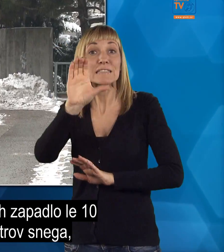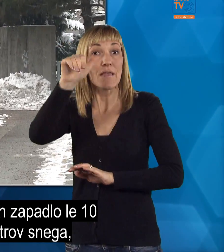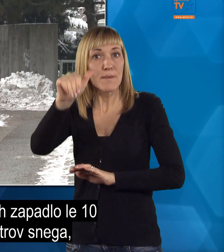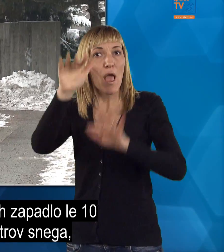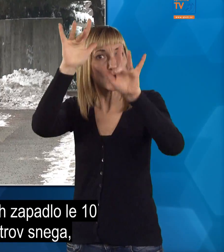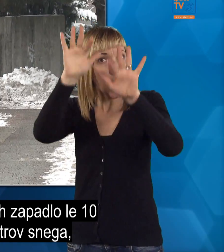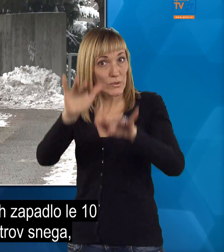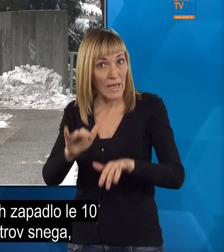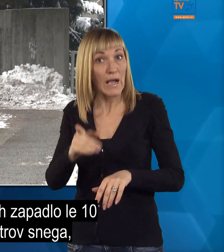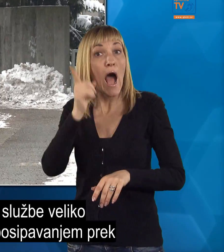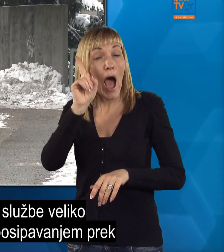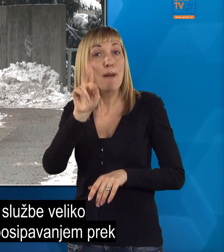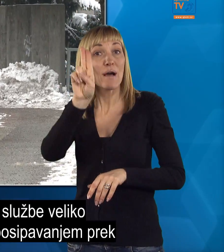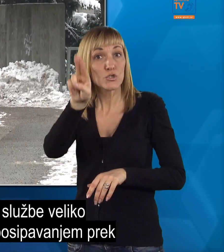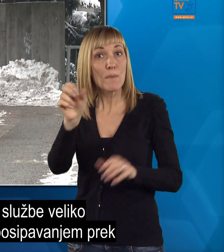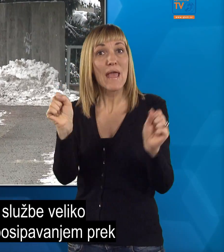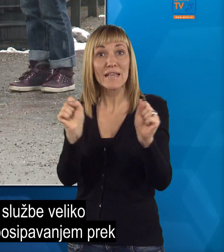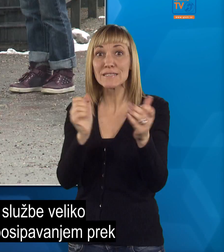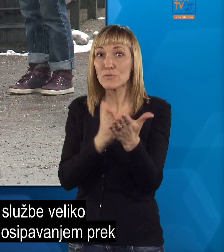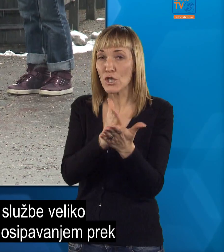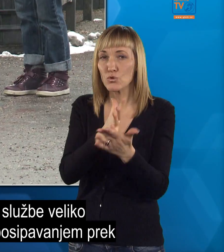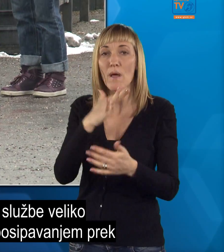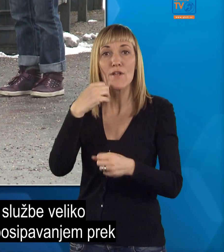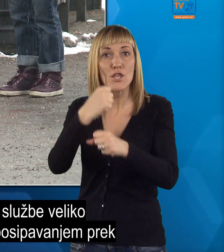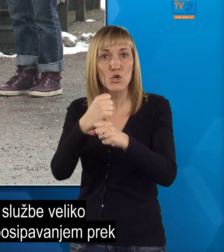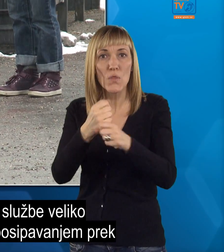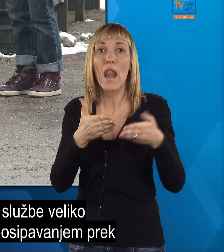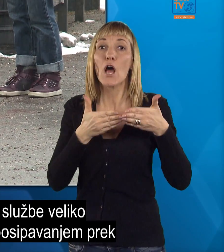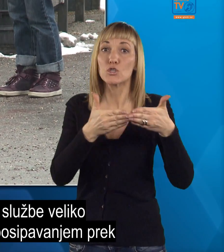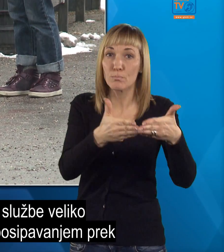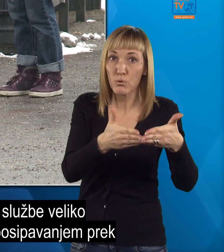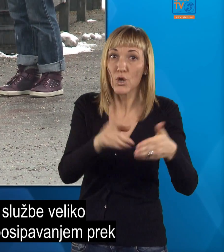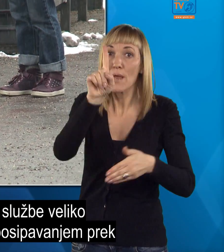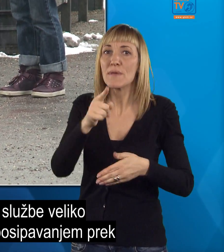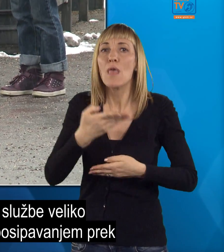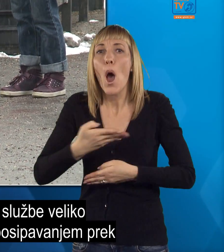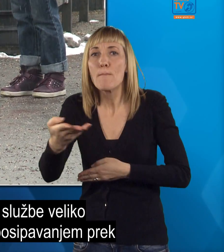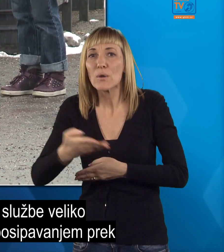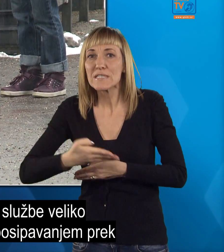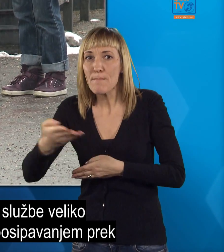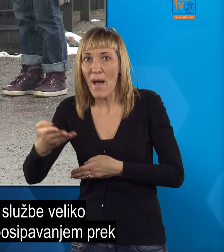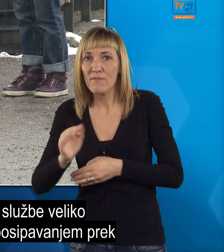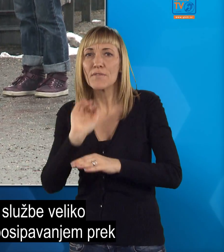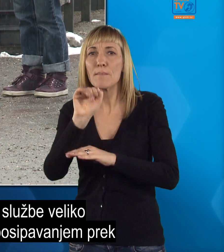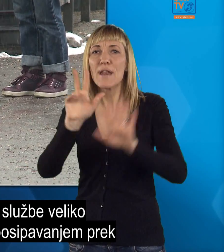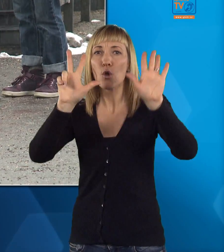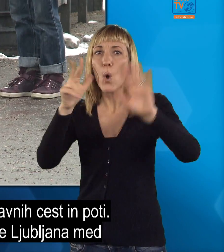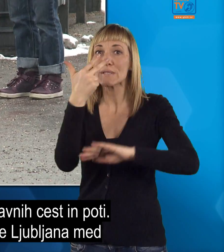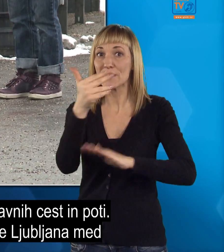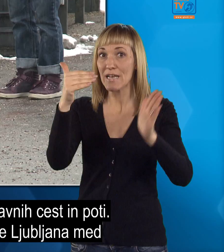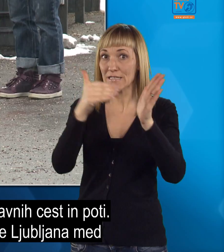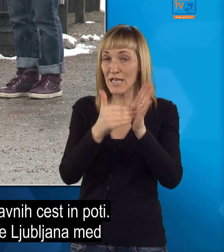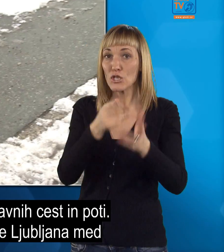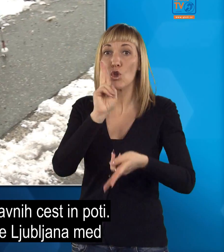so imele zimske službe veliko dela s pluženjem in posipavanjem prek 38.000 km javnih cest